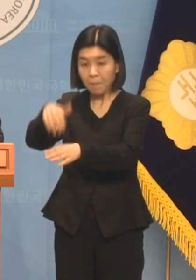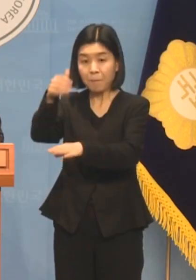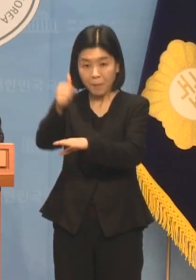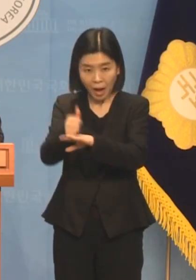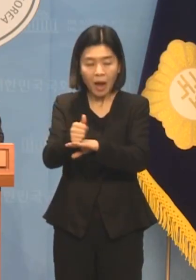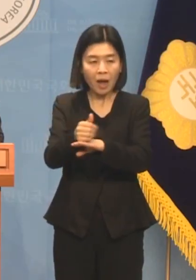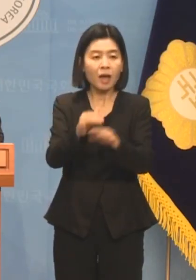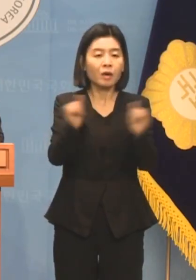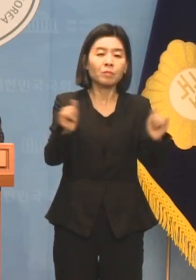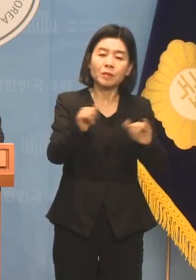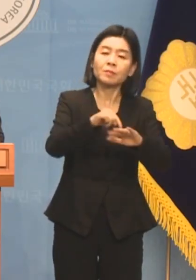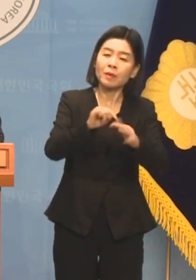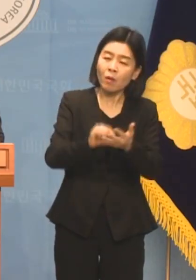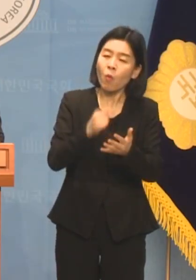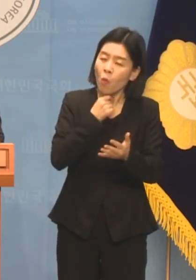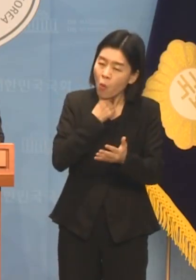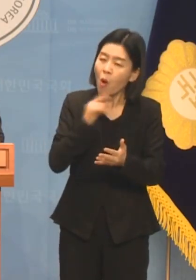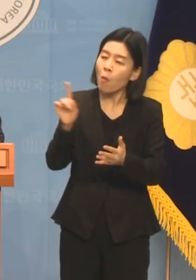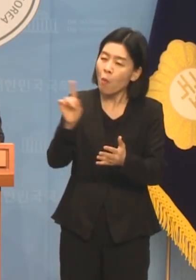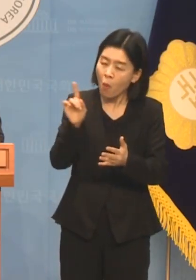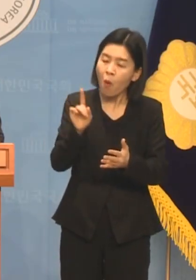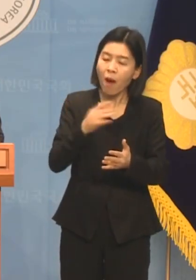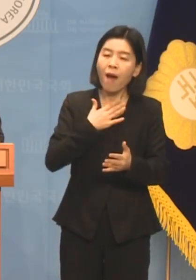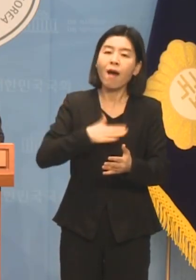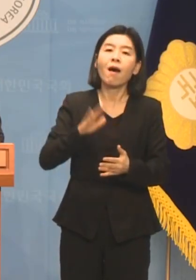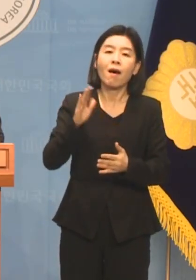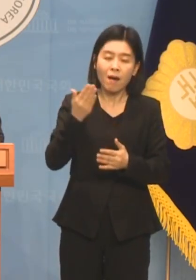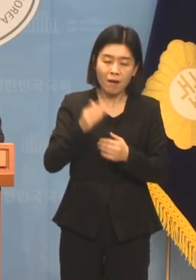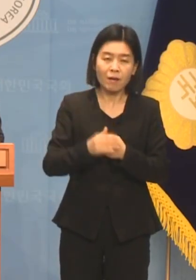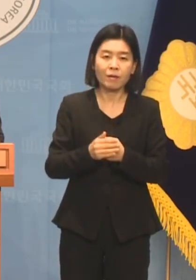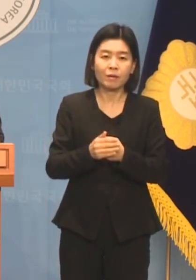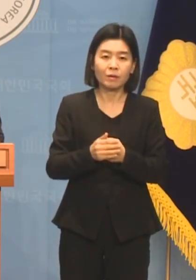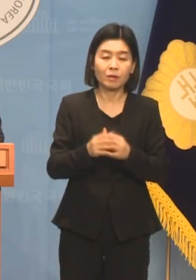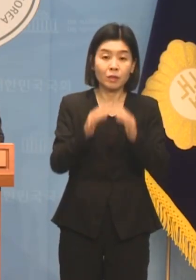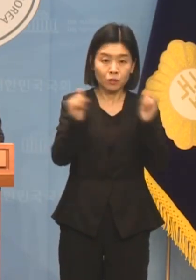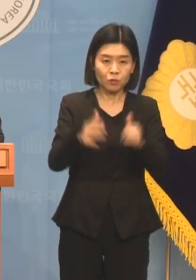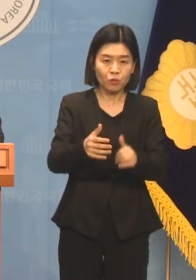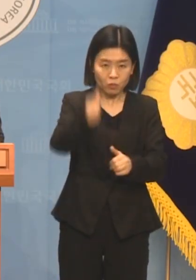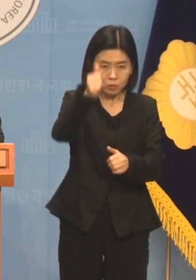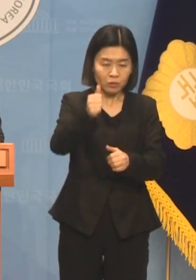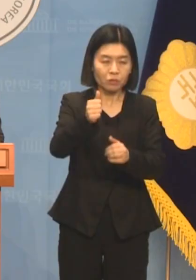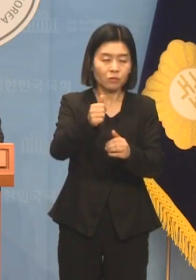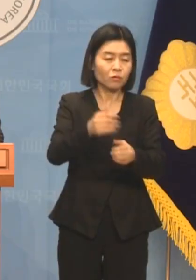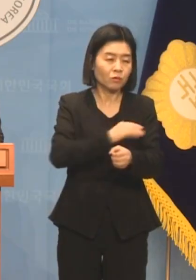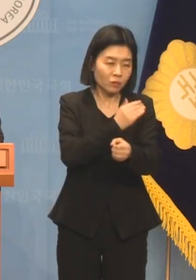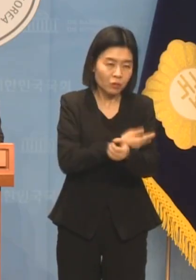되새깁니다. 주권자 국민의 선택에 깊이 감사드립니다.